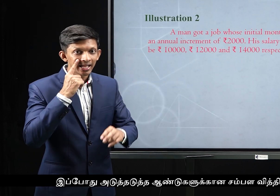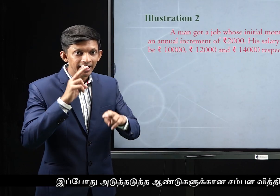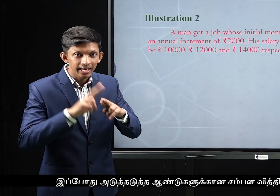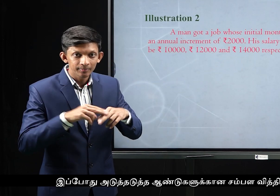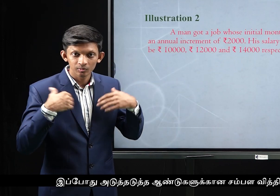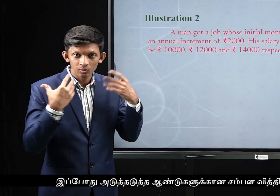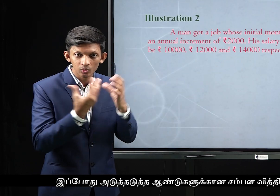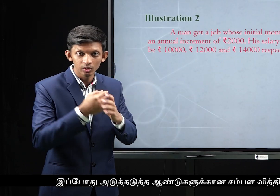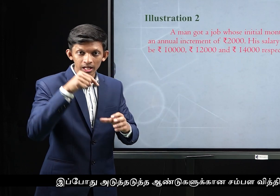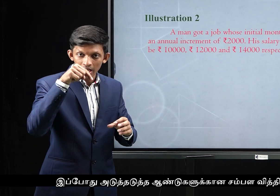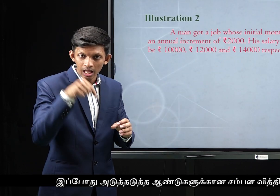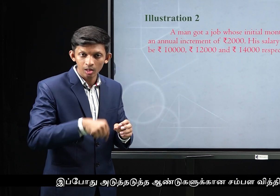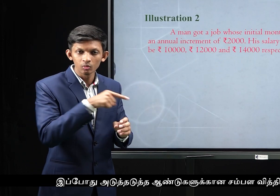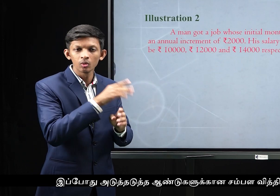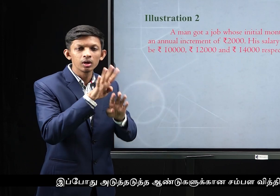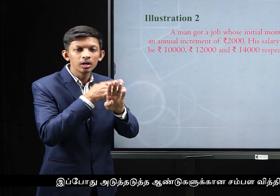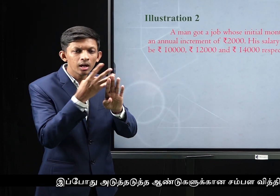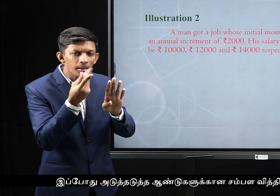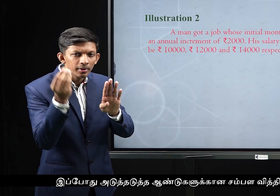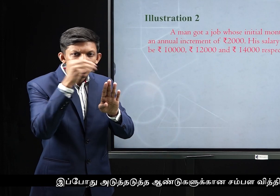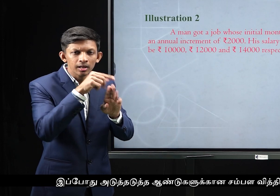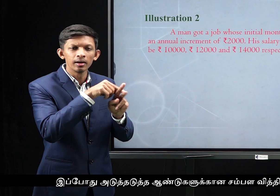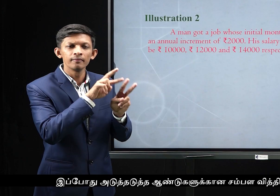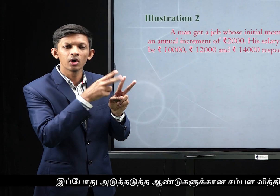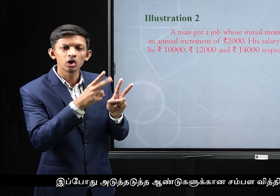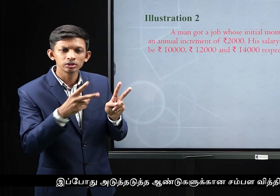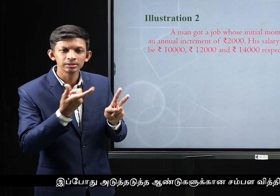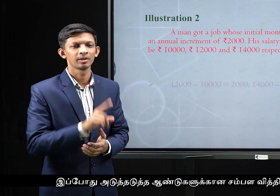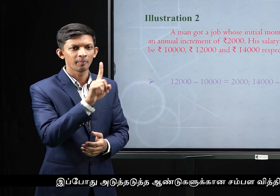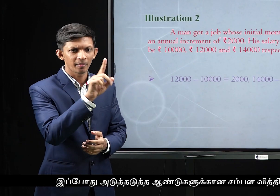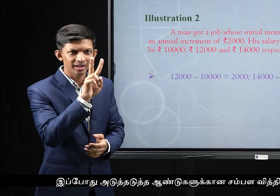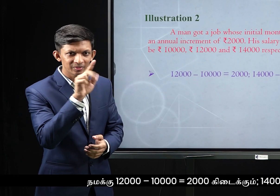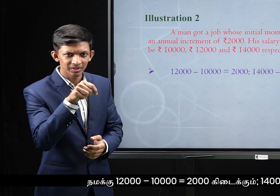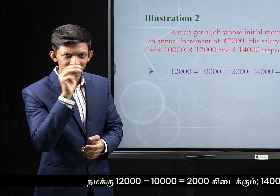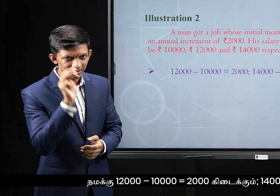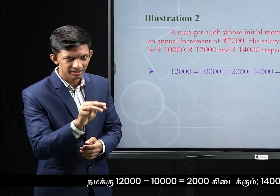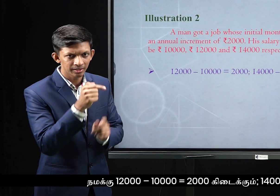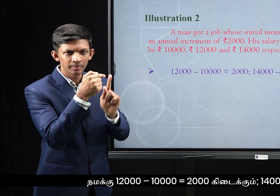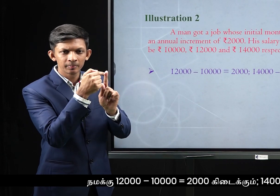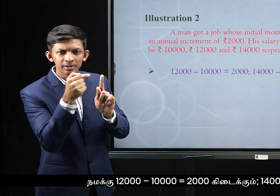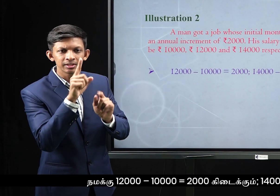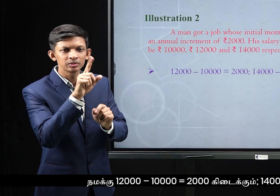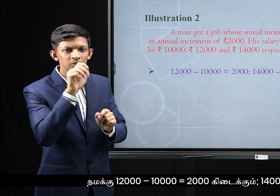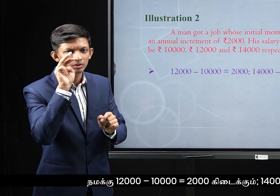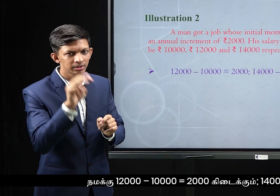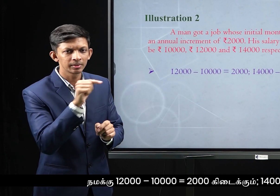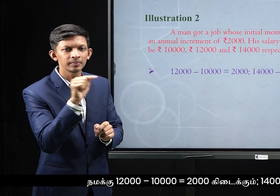இப்பொழுது அடுத்தடுத்த ஆண்டுகளுக்கான சம்பளம் வித்தியாசத்தை கணக்கிடலாம். நமக்கு 12,000 கழித்தல்